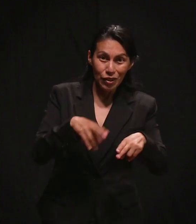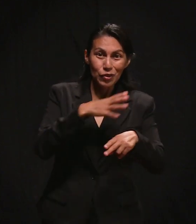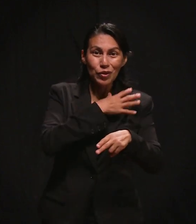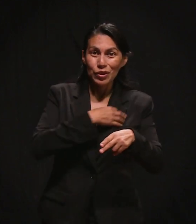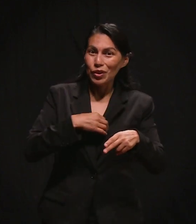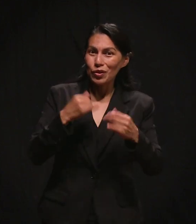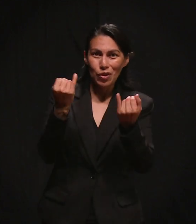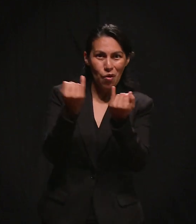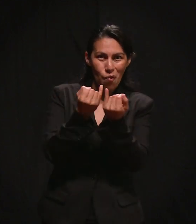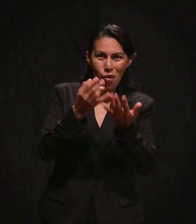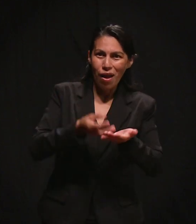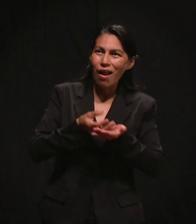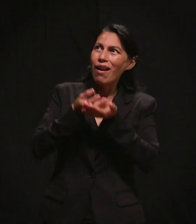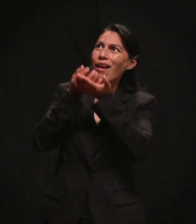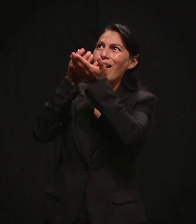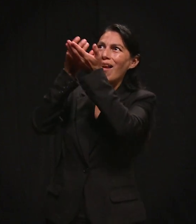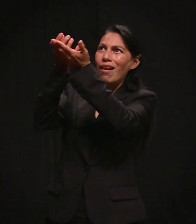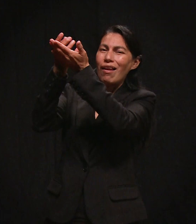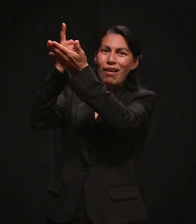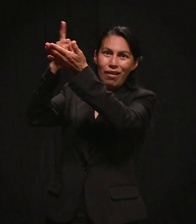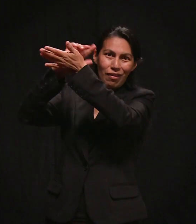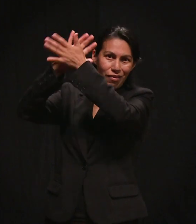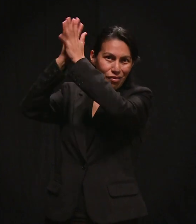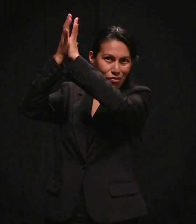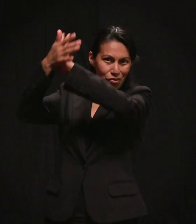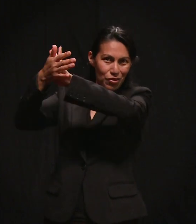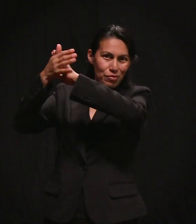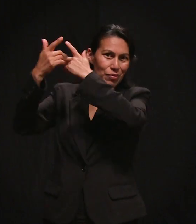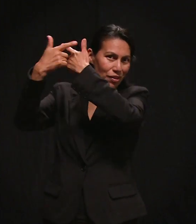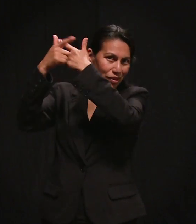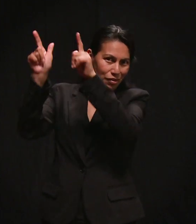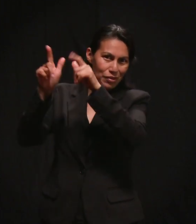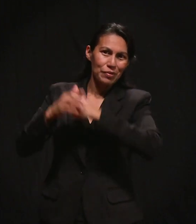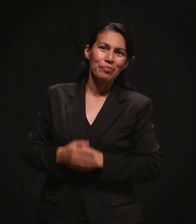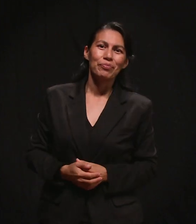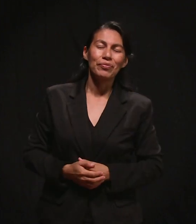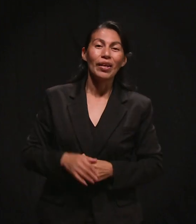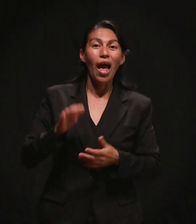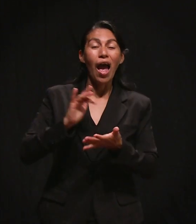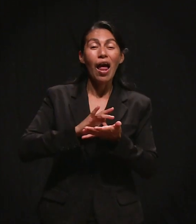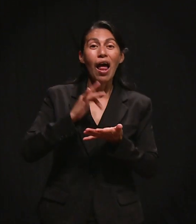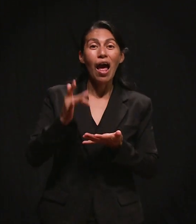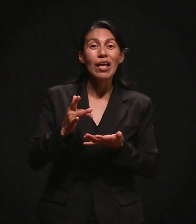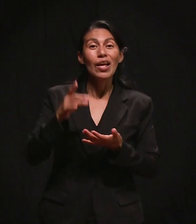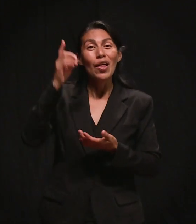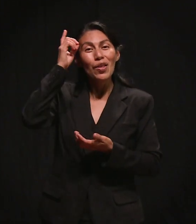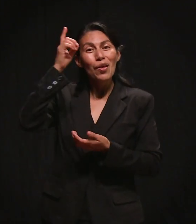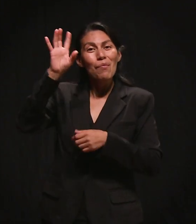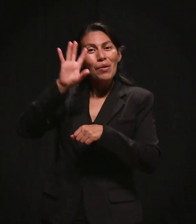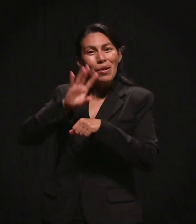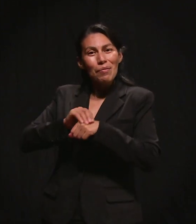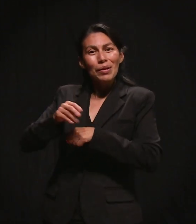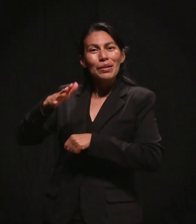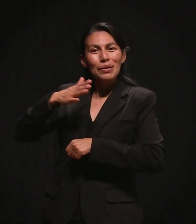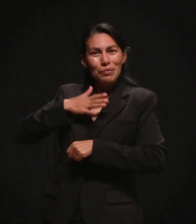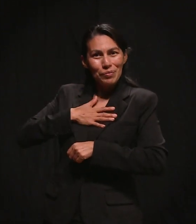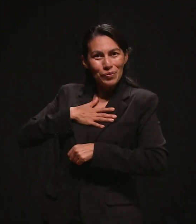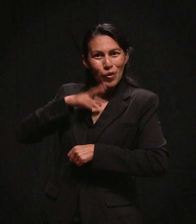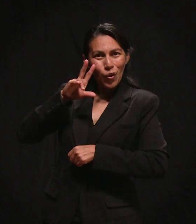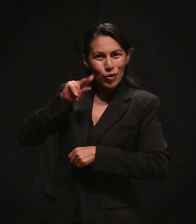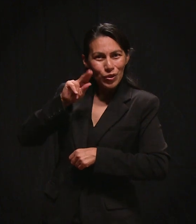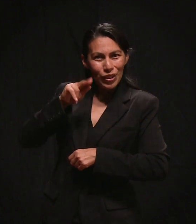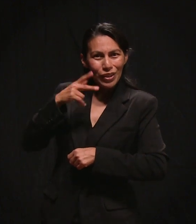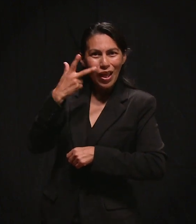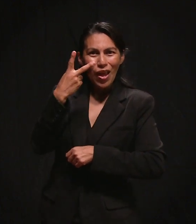Amén. Dice que da gracias por permitirme llegar a los 82 años, que sean para su